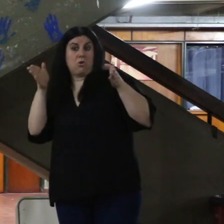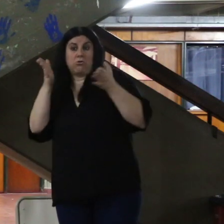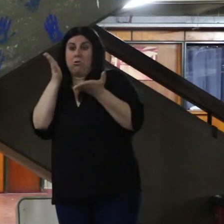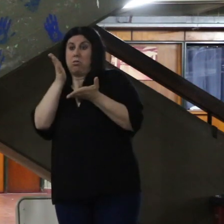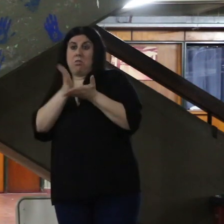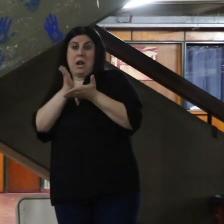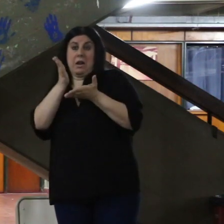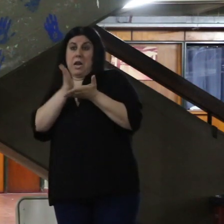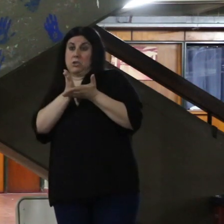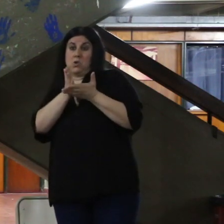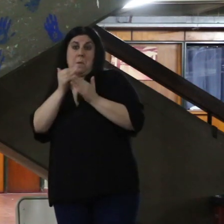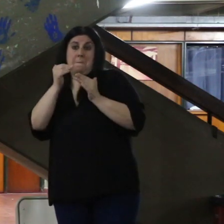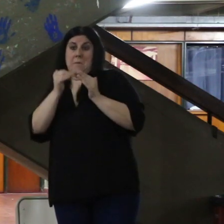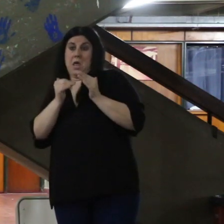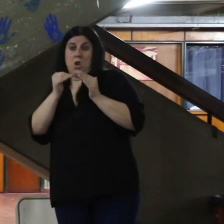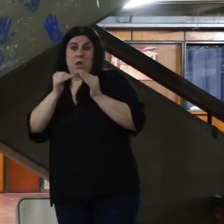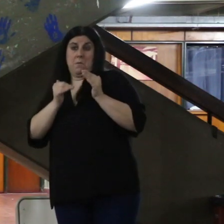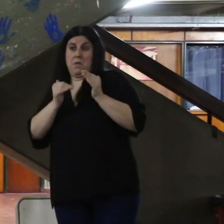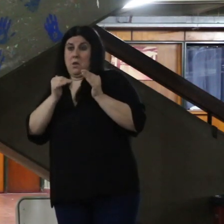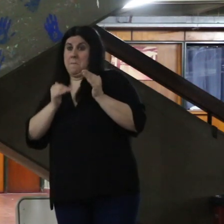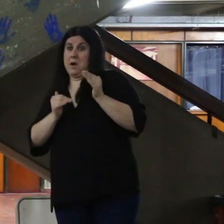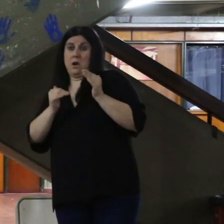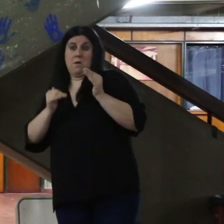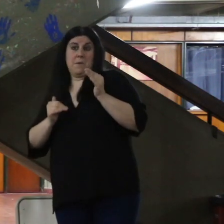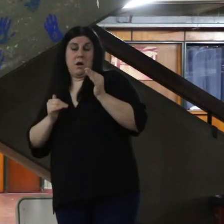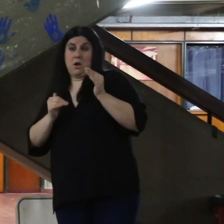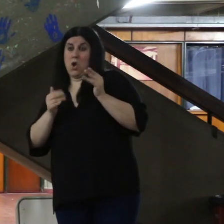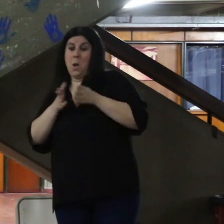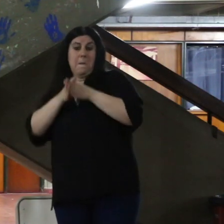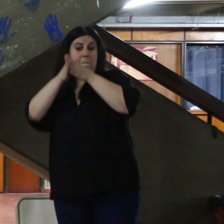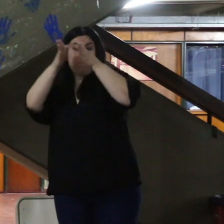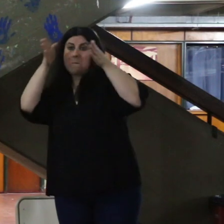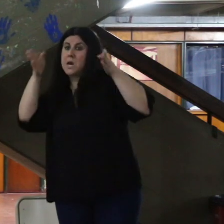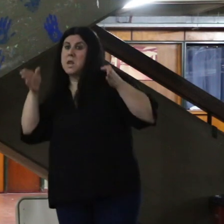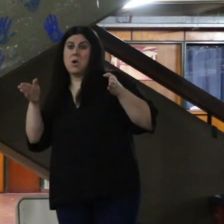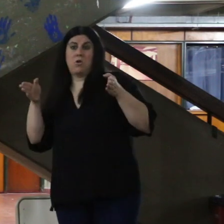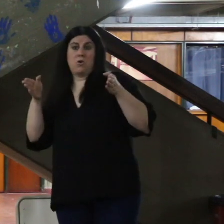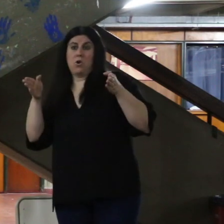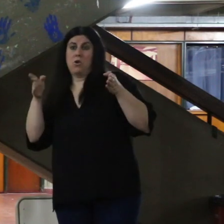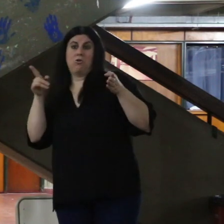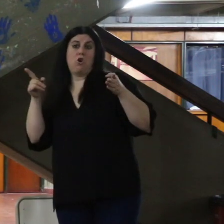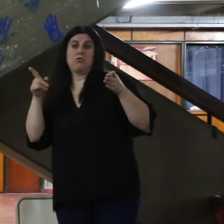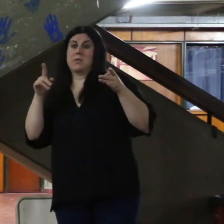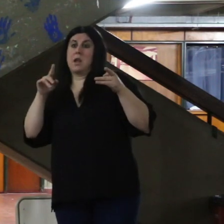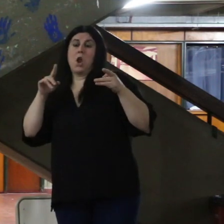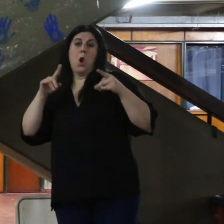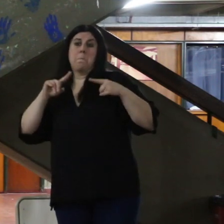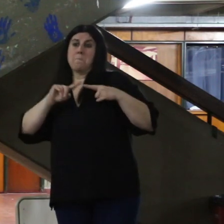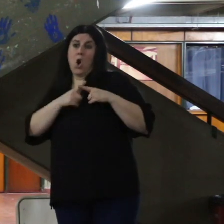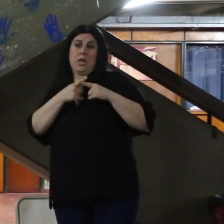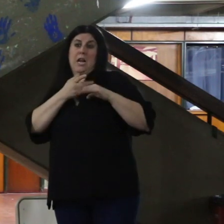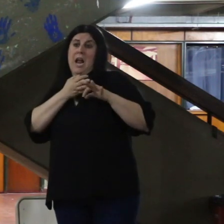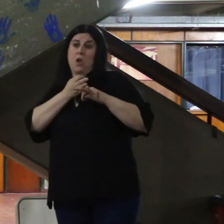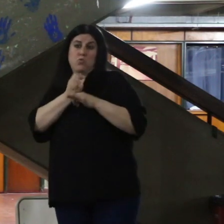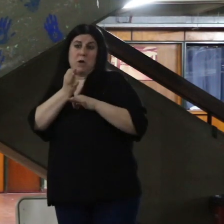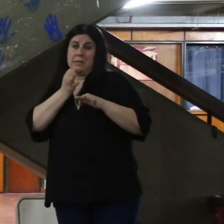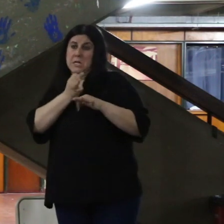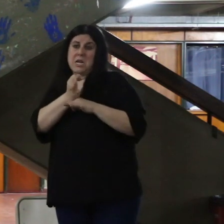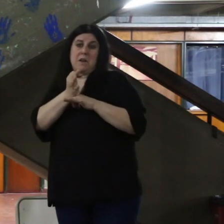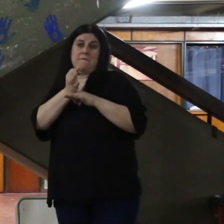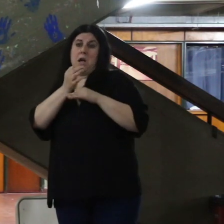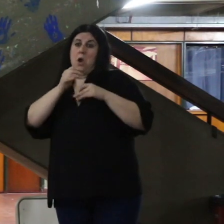donde en un periodo donde fueron desapareciendo políticas educativas,